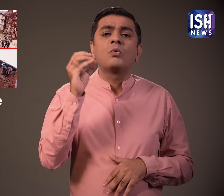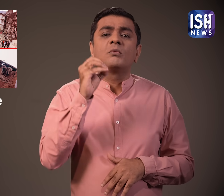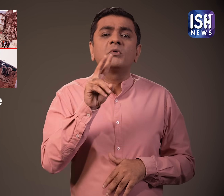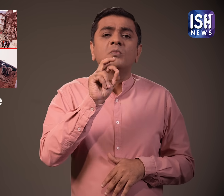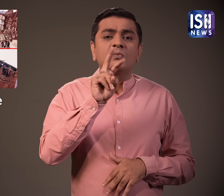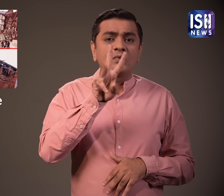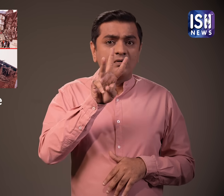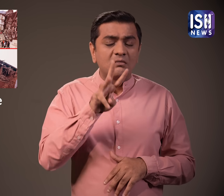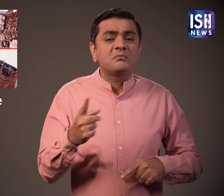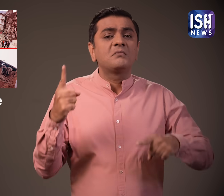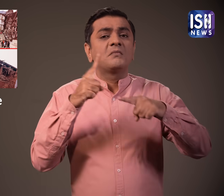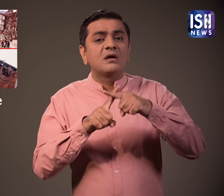तेज भुकम का सामना कर चुका है